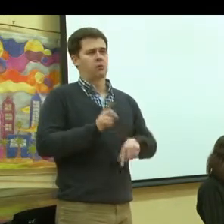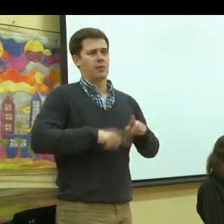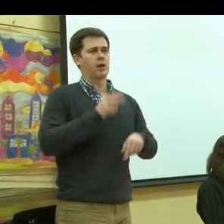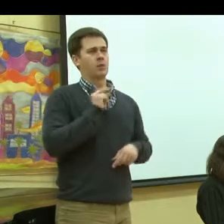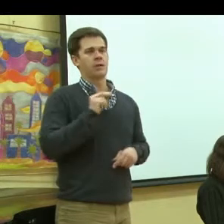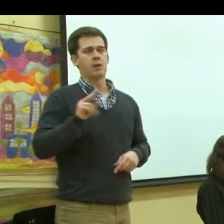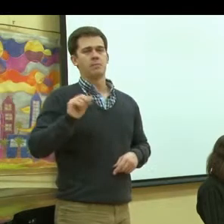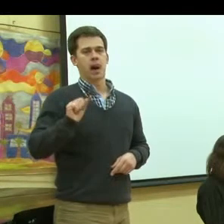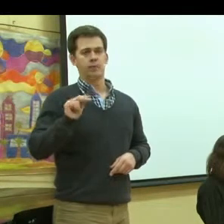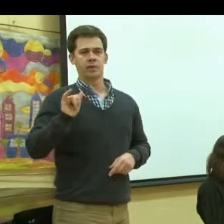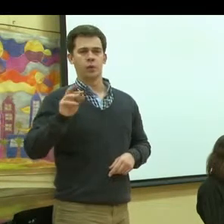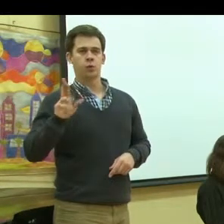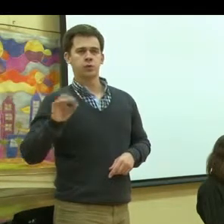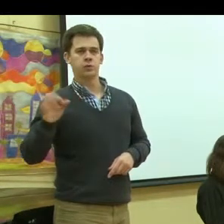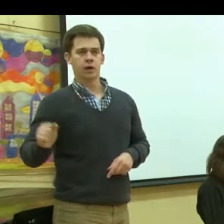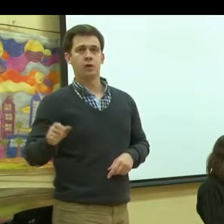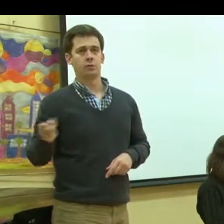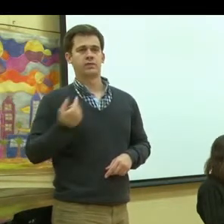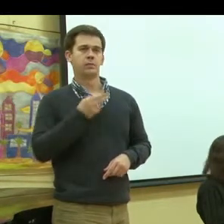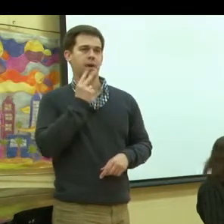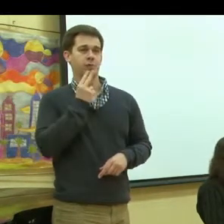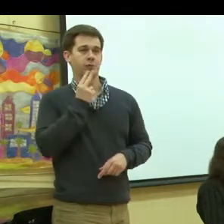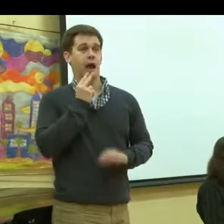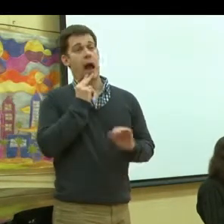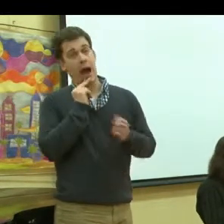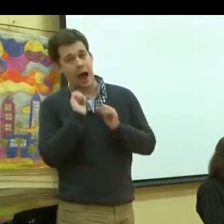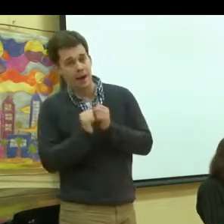przykład papirusa to się w ten sposób określa piękną kobietę.